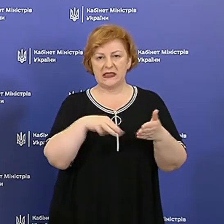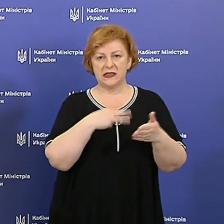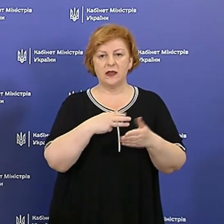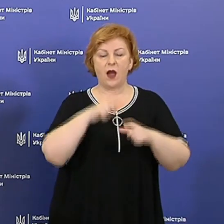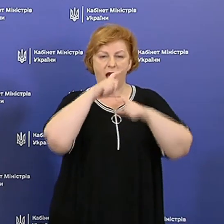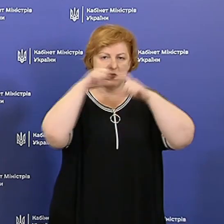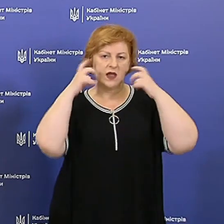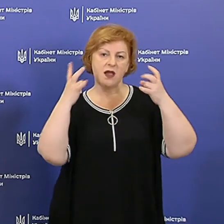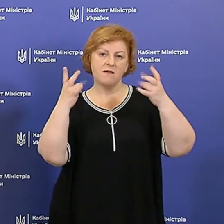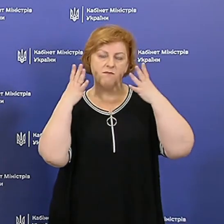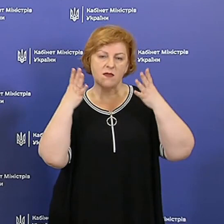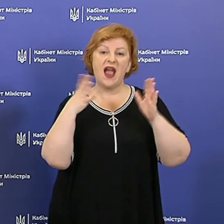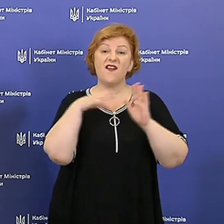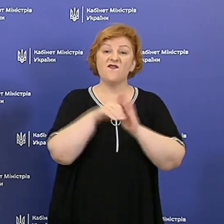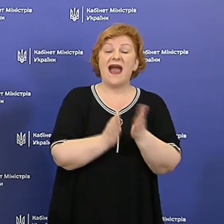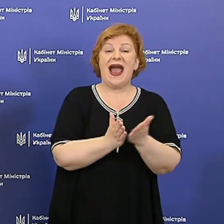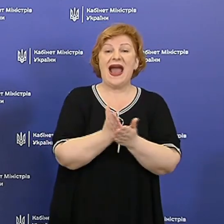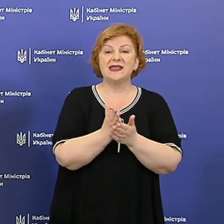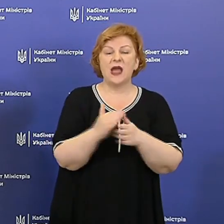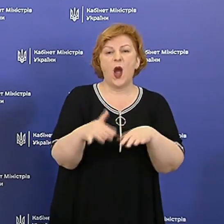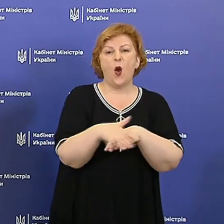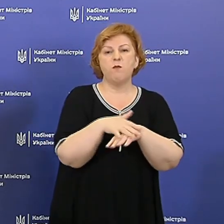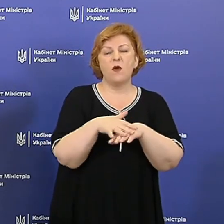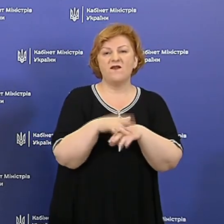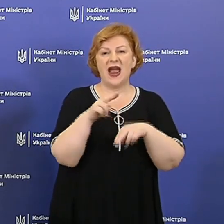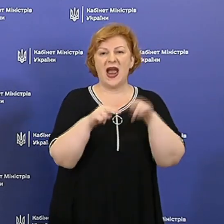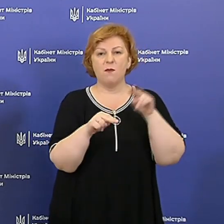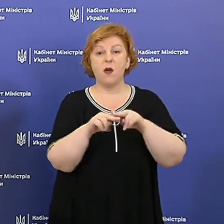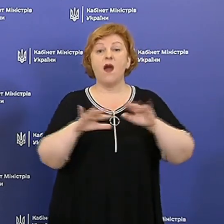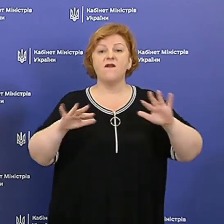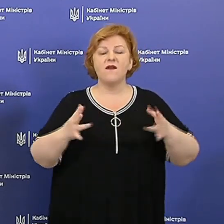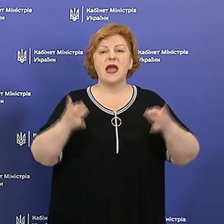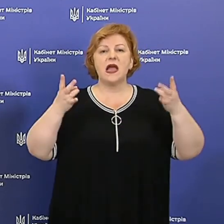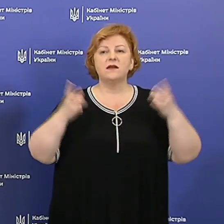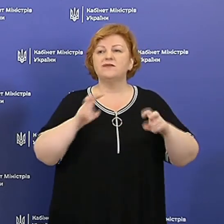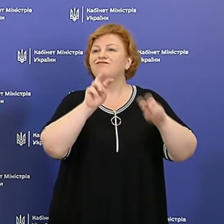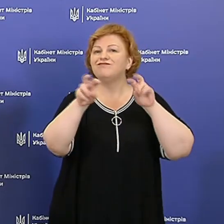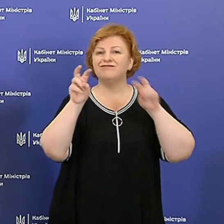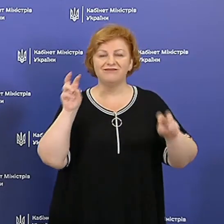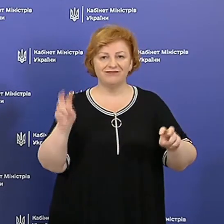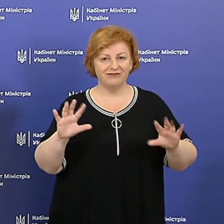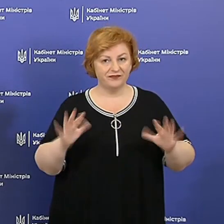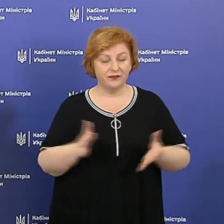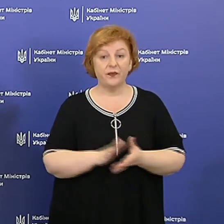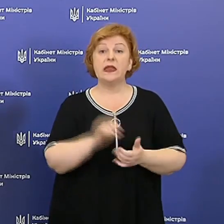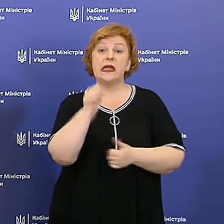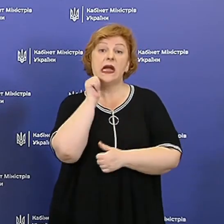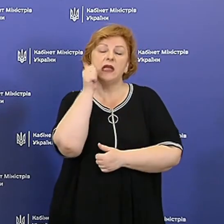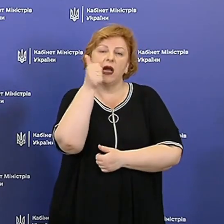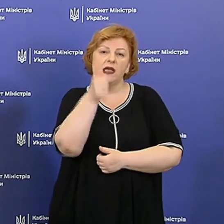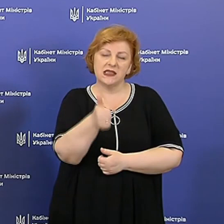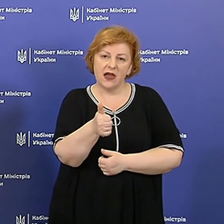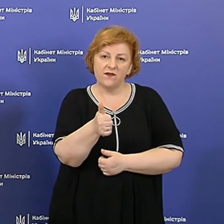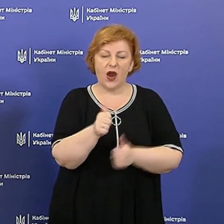Носіть маску в закладах, у громадських будівлях, в разі необхідності їх відвідувати. На завтра